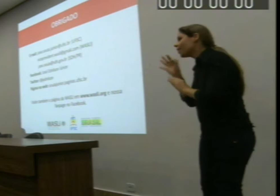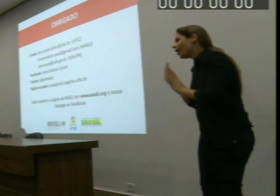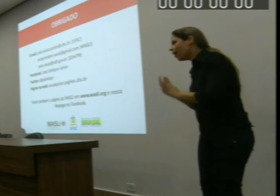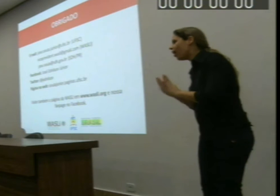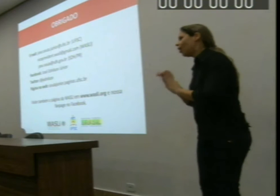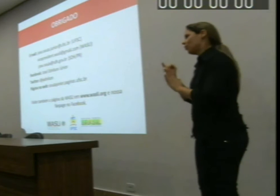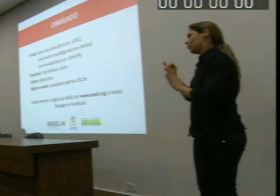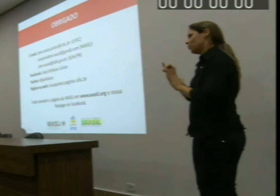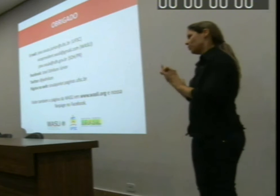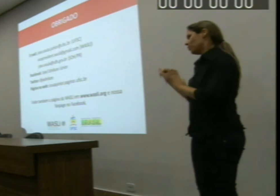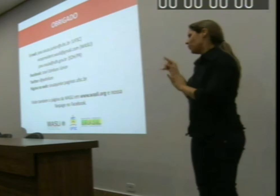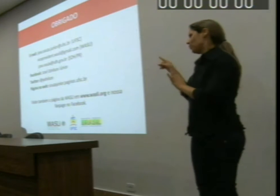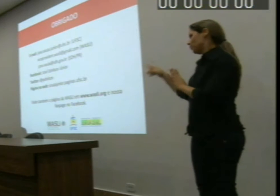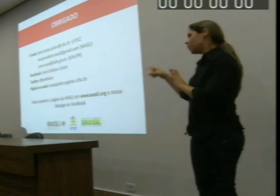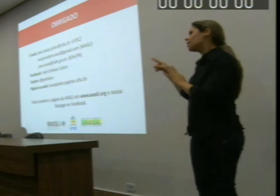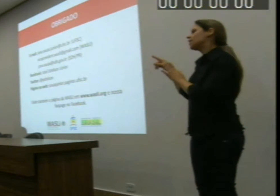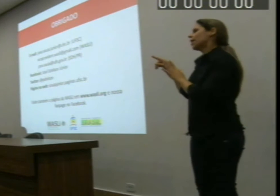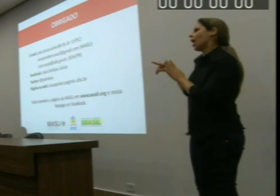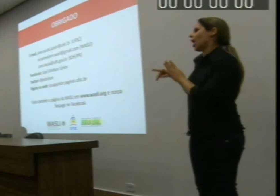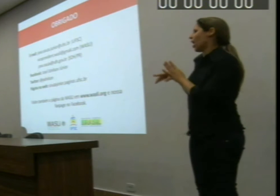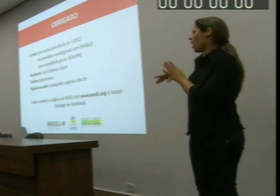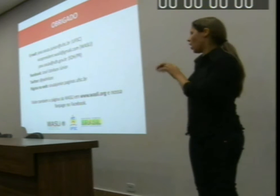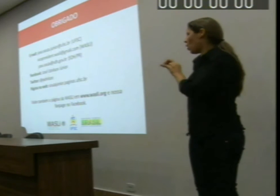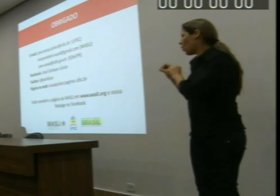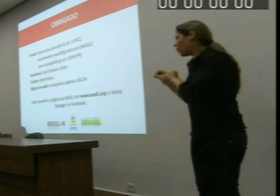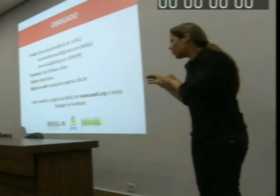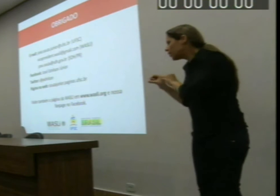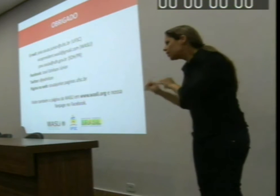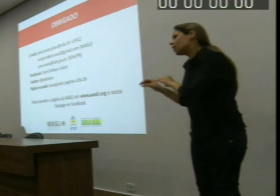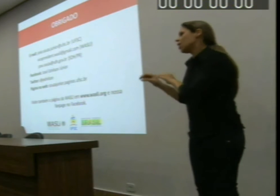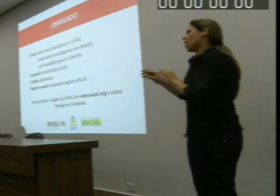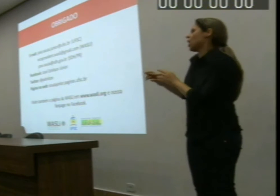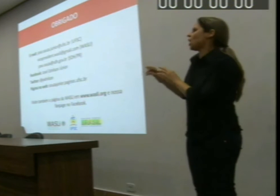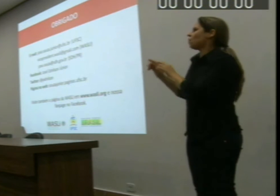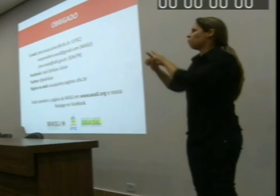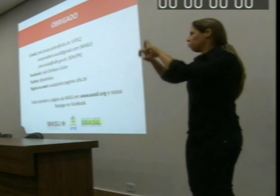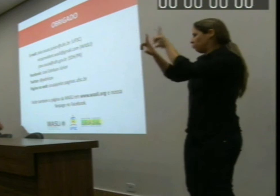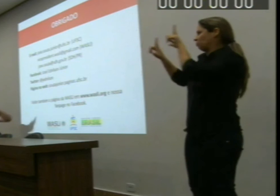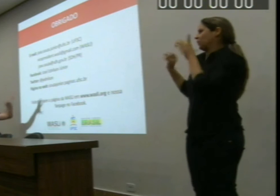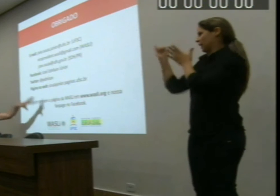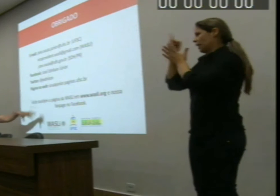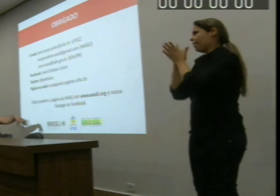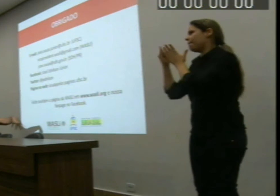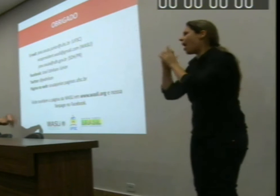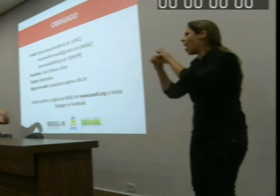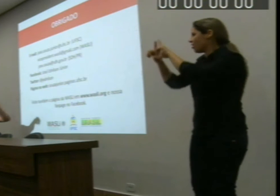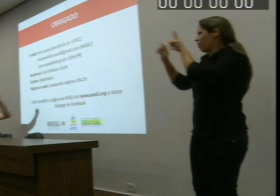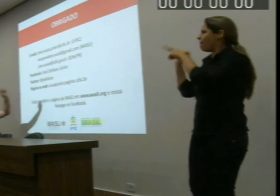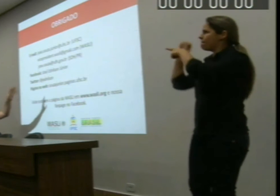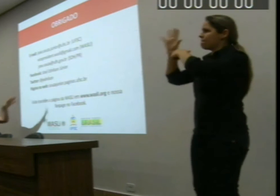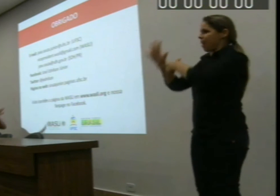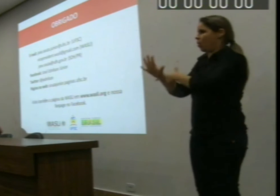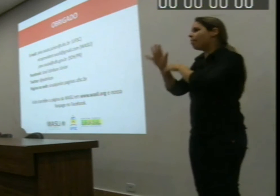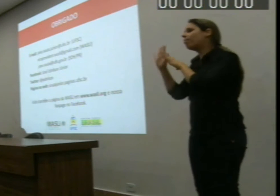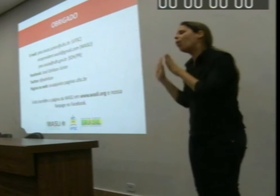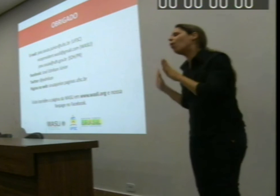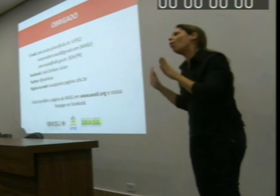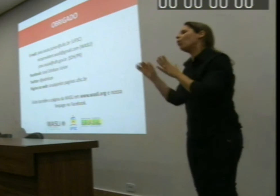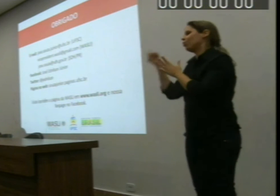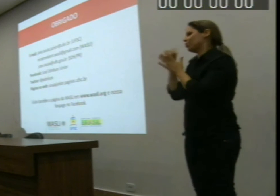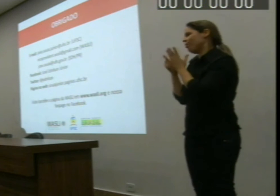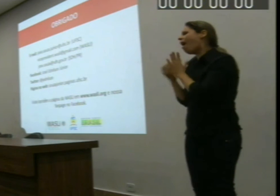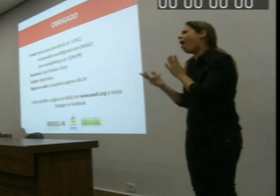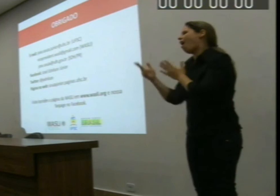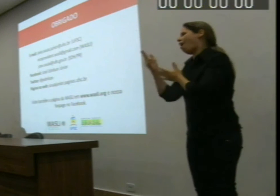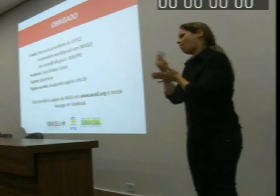para adaptar sua disciplina melhor a a a experiência visual da dos alunos suos use PowerPoint coloque umas figuras alguma